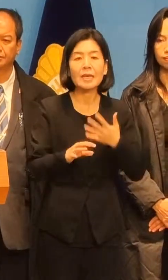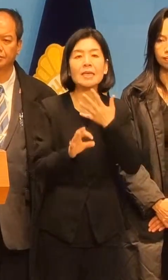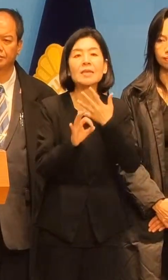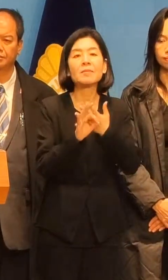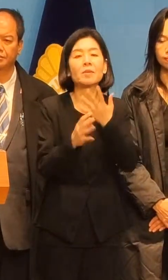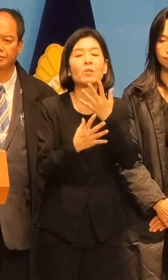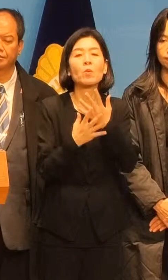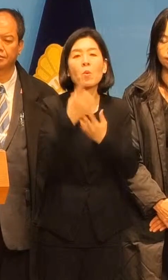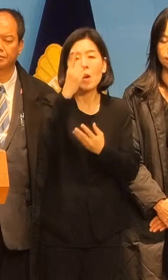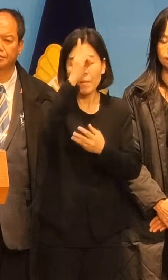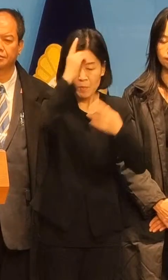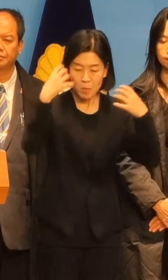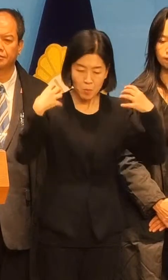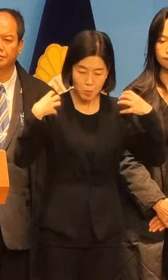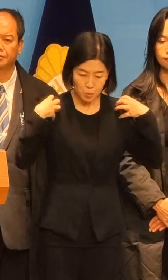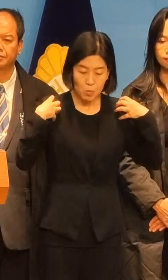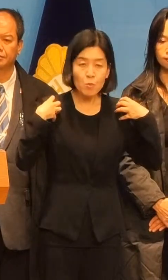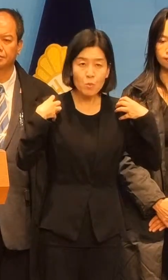임시통합정부